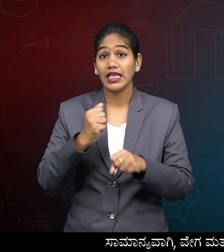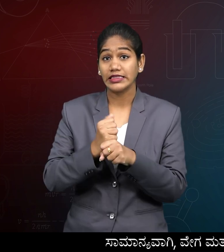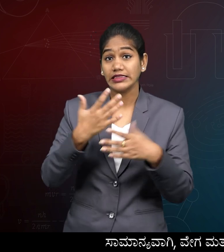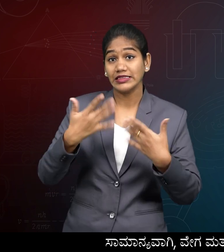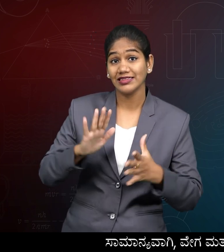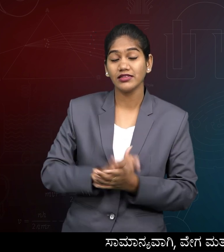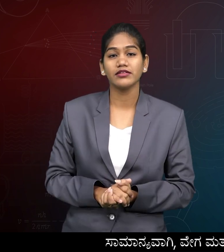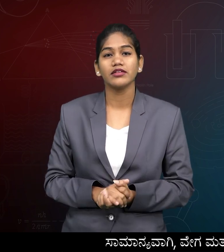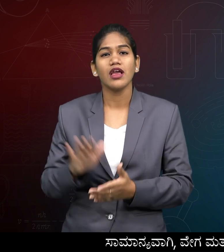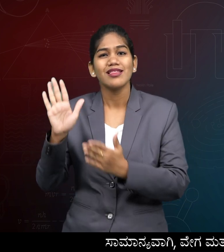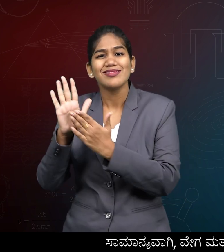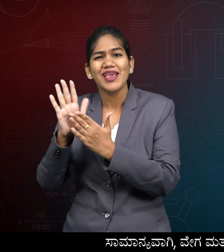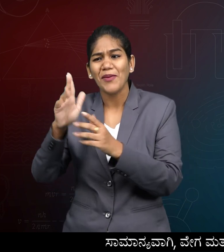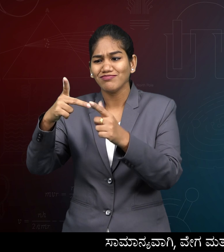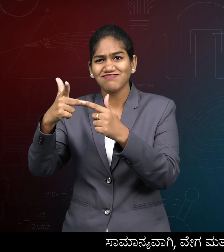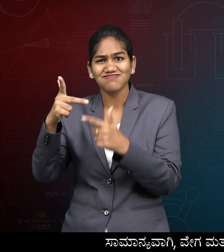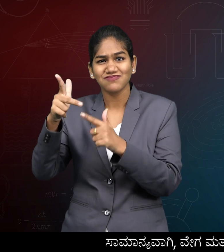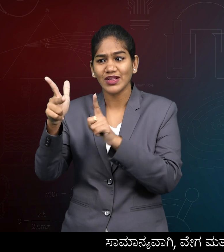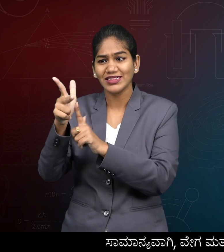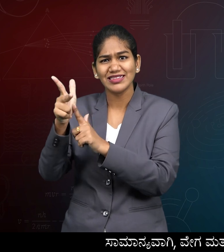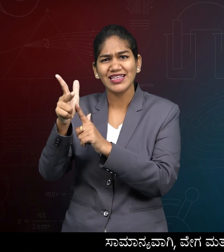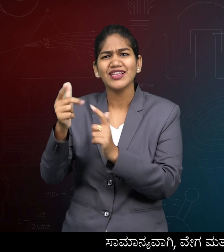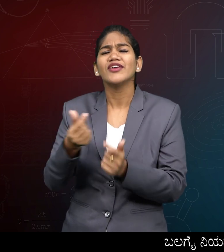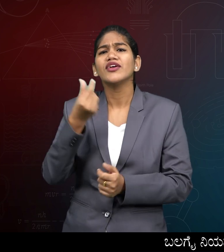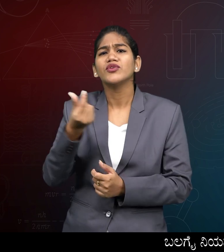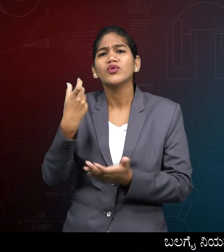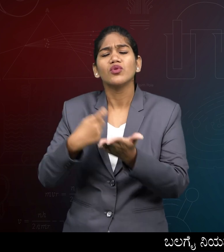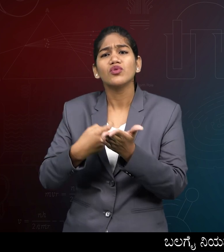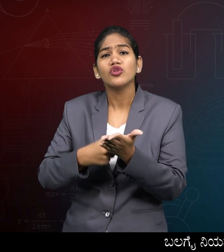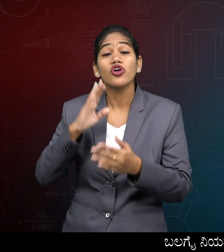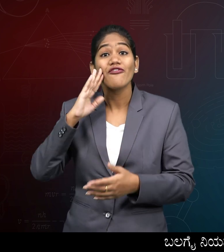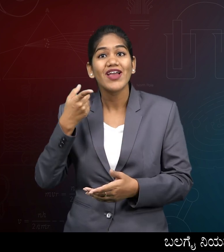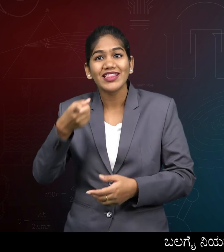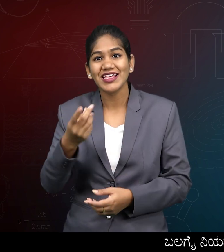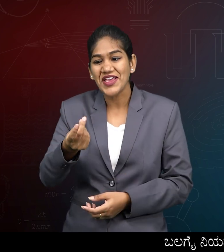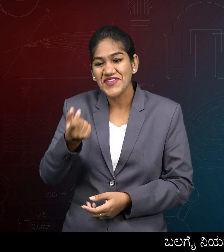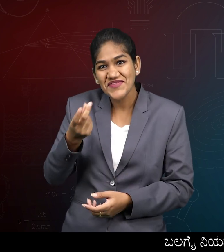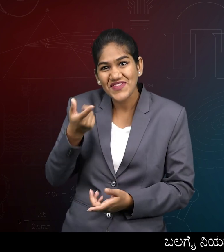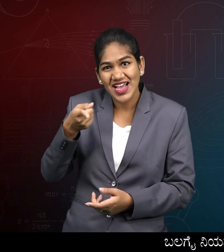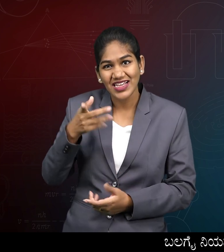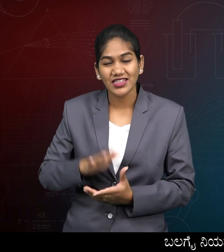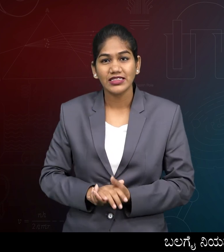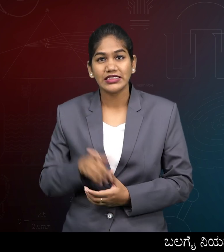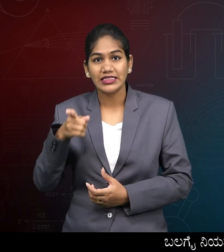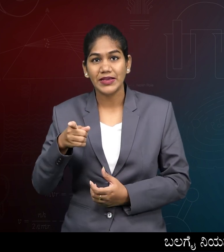ಸಾಮಾನ್ಯವಾಗಿ ವೇಗ ಮತ್ತು ಕ್ಷೇತ್ರವು ಪರಸ್ಪರ ಲಂಬವಾಗಿರುವಾಗ ಬಲಗೈ ನಿಯಮವನ್ನು ಬಳಸಲಾಗುತ್ತದೆ.